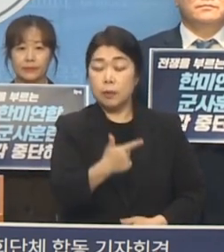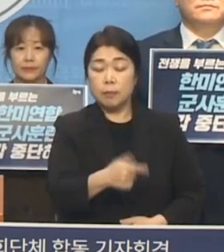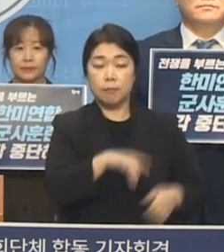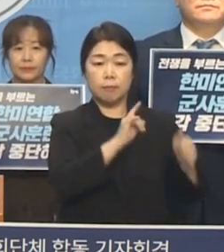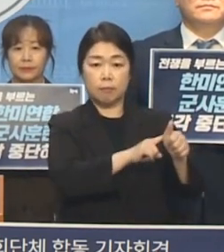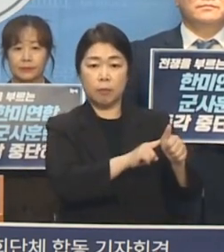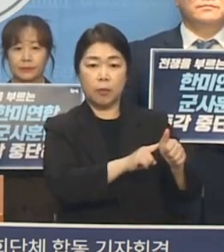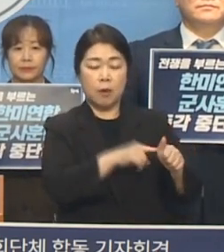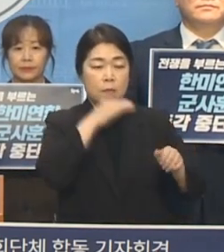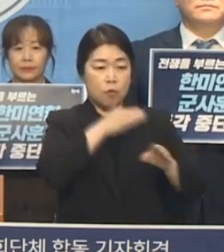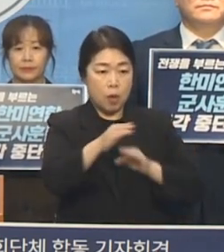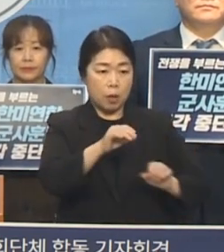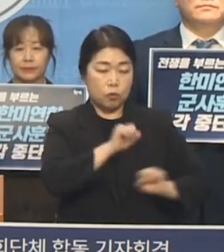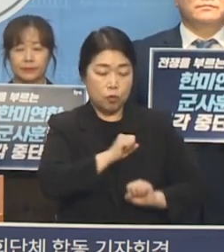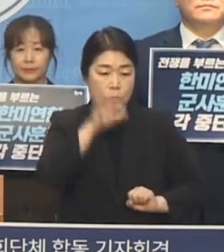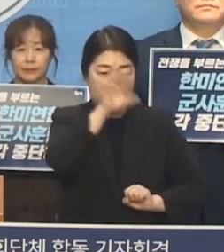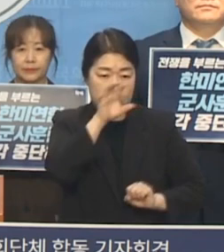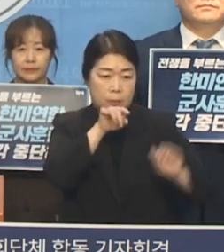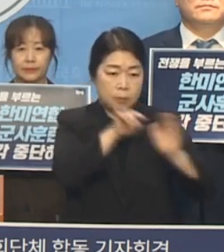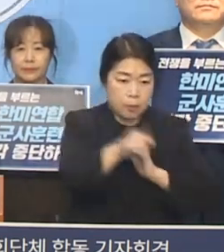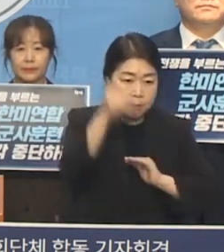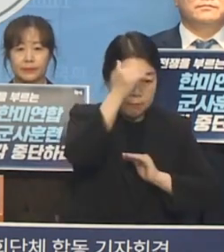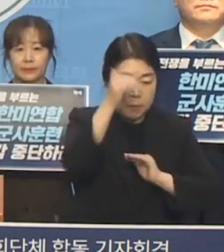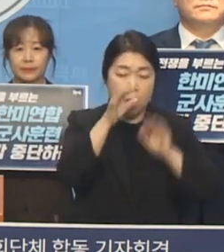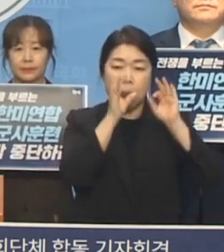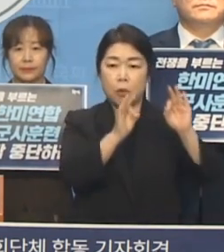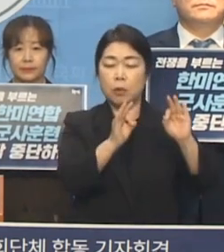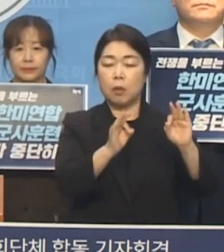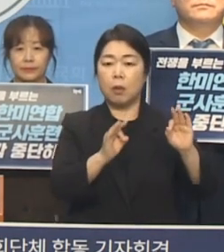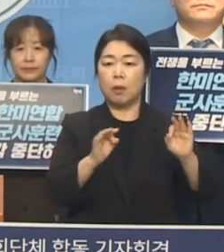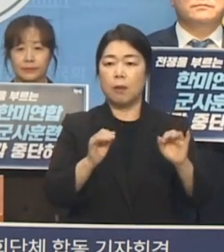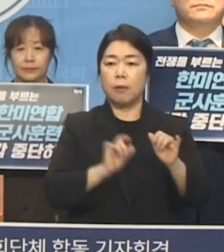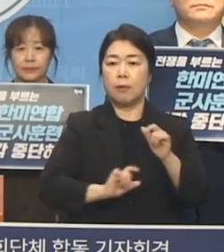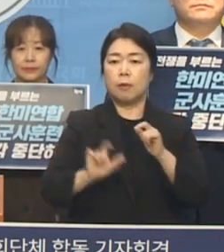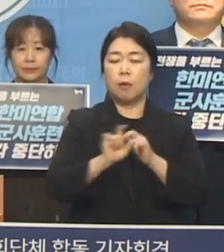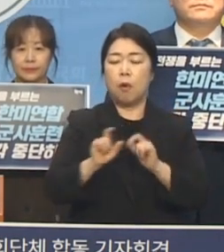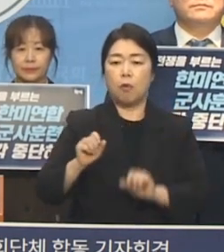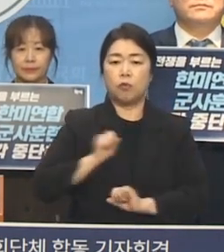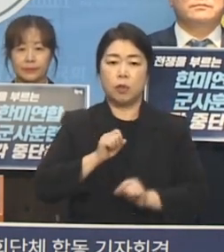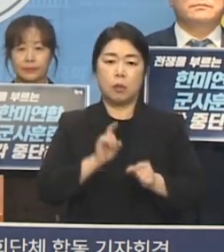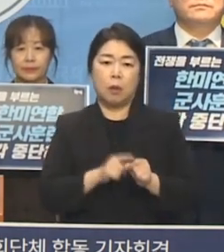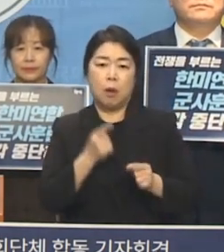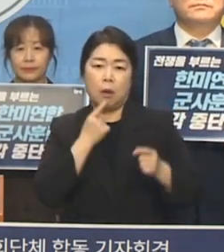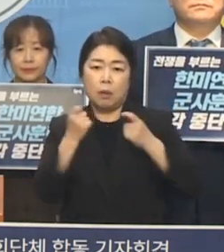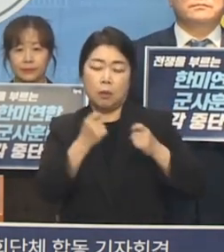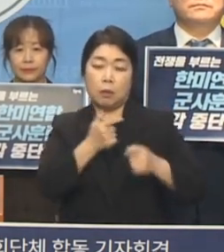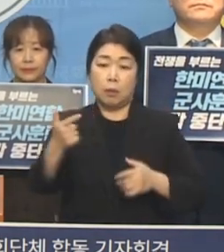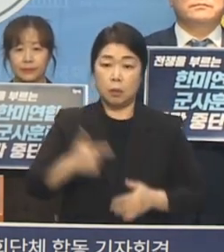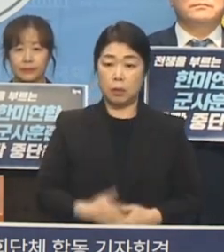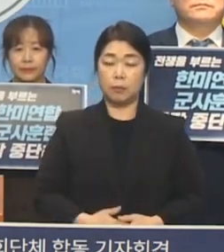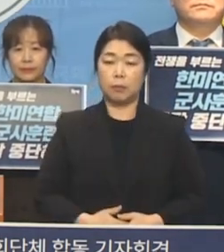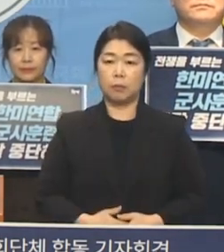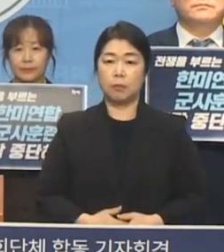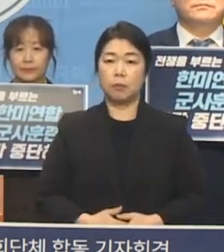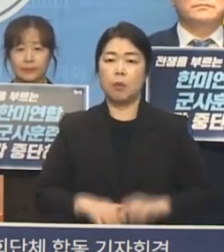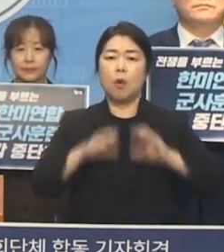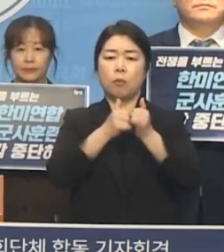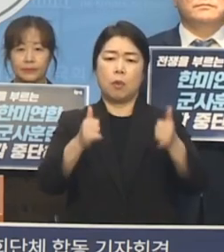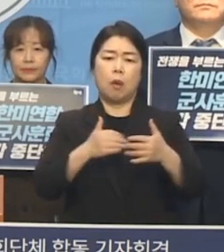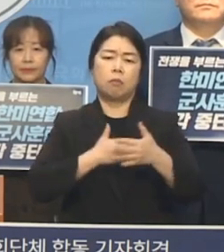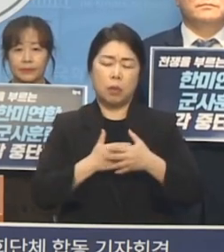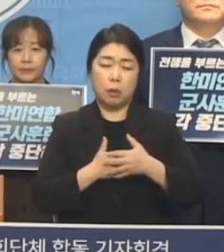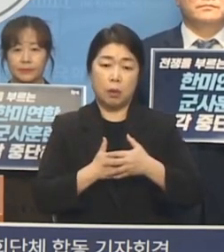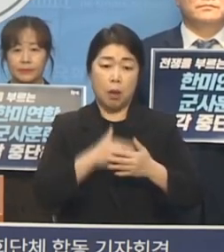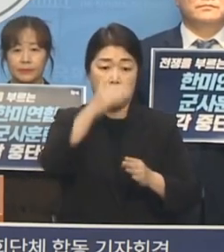현장을 시찰하면서 군사적 긴장을 높이고 있습니다. 국민들은 불안합니다. 남북 간 대화는